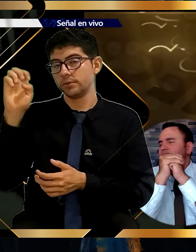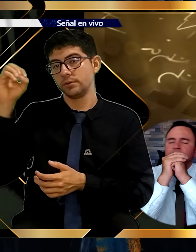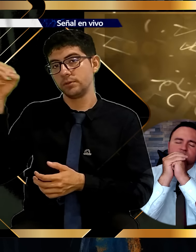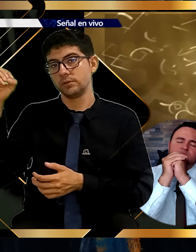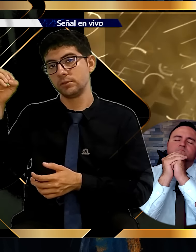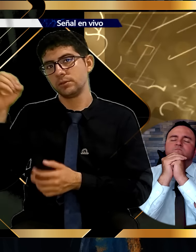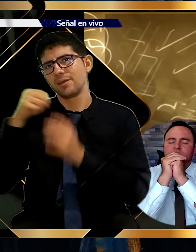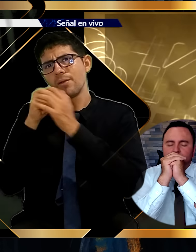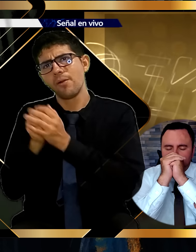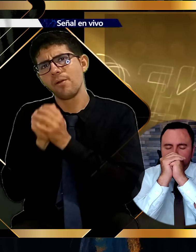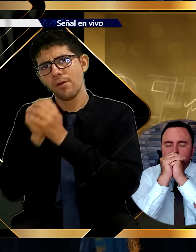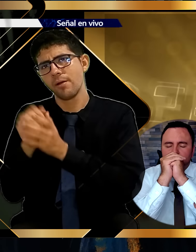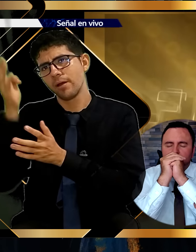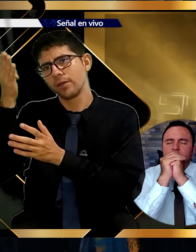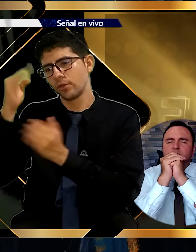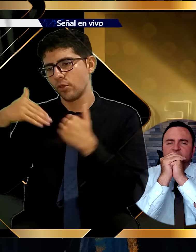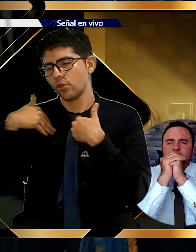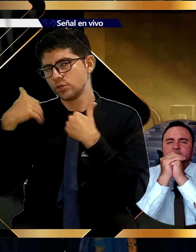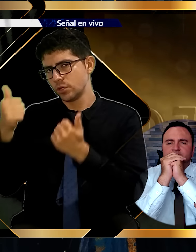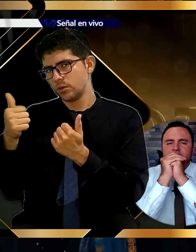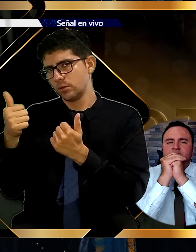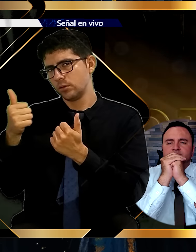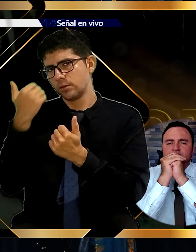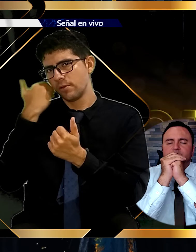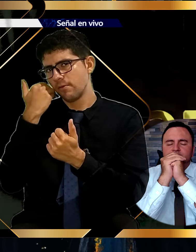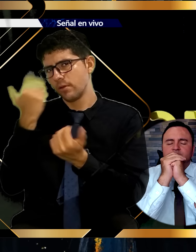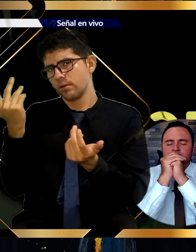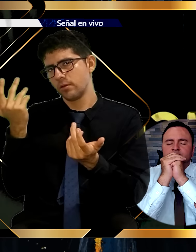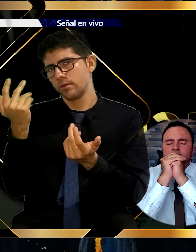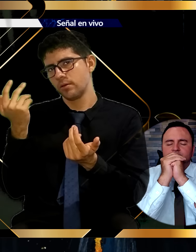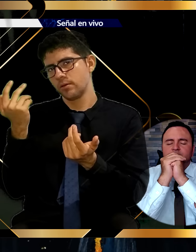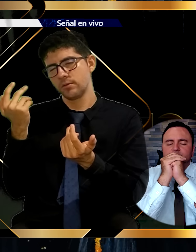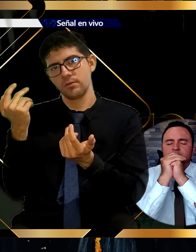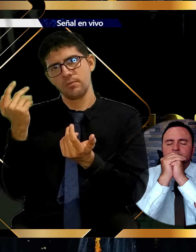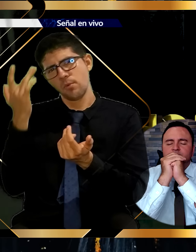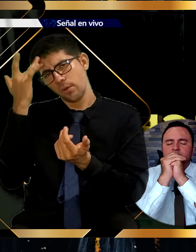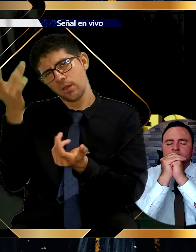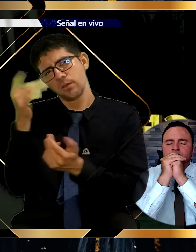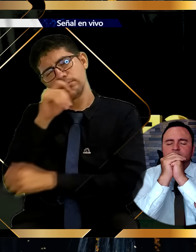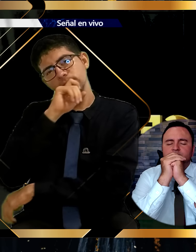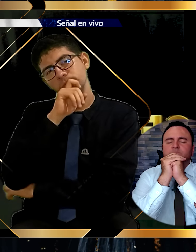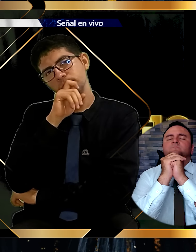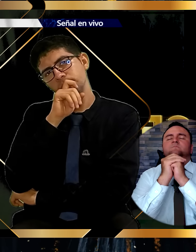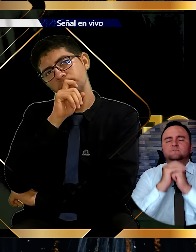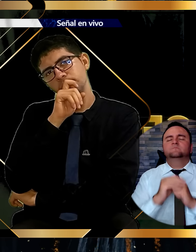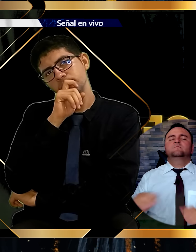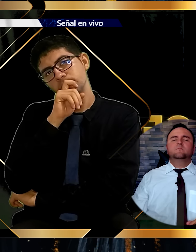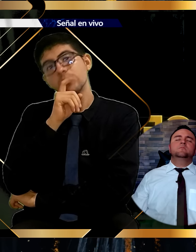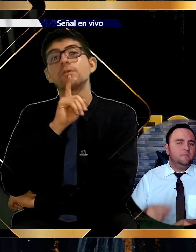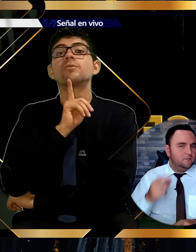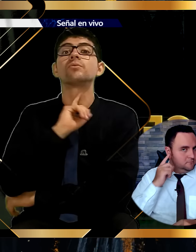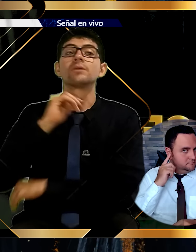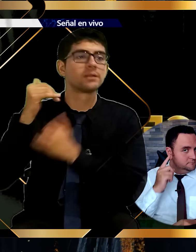sane. No para que se lo lleve. Porque no sé, nosotros nos gusta mucho estar aquí.